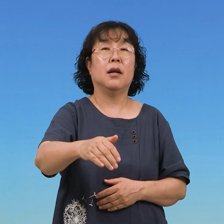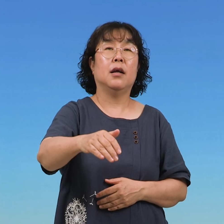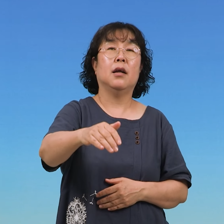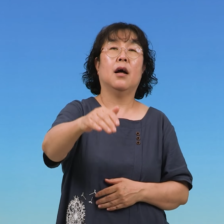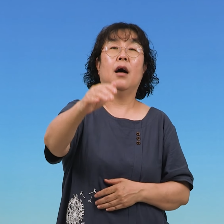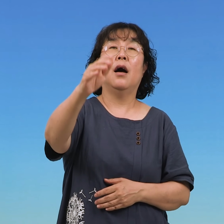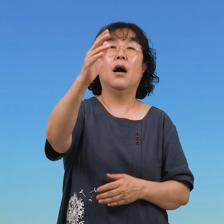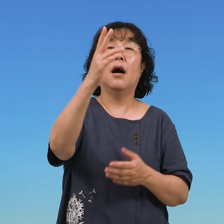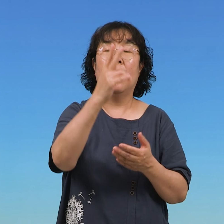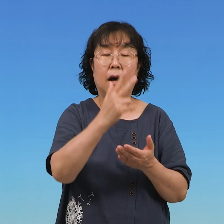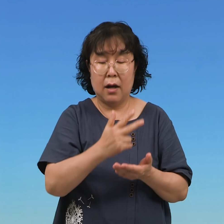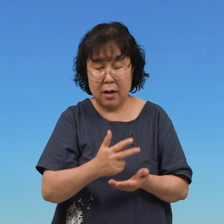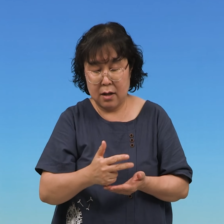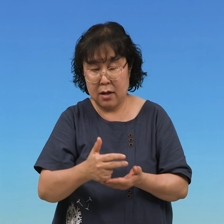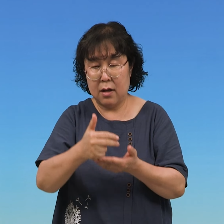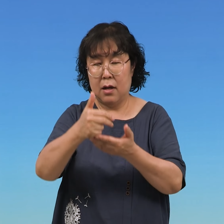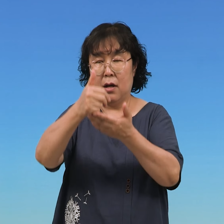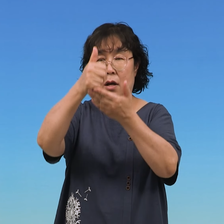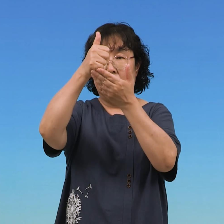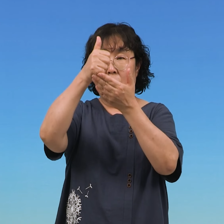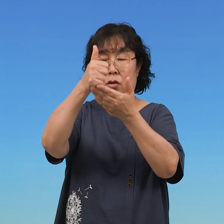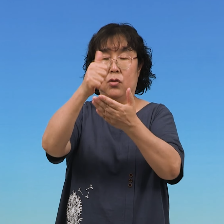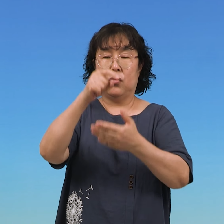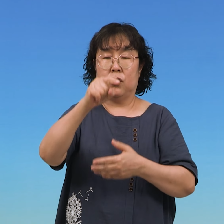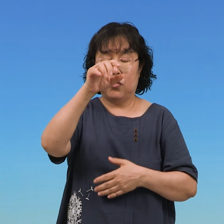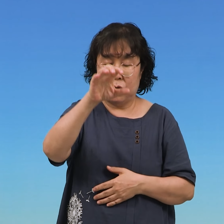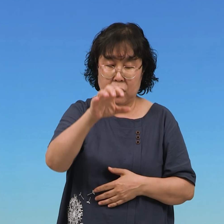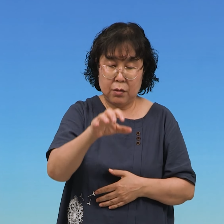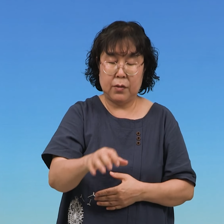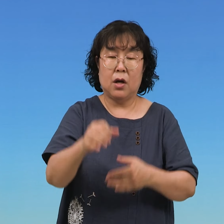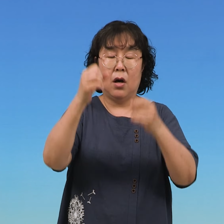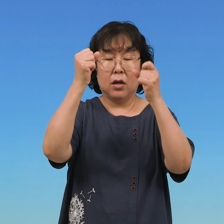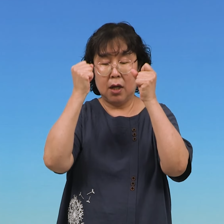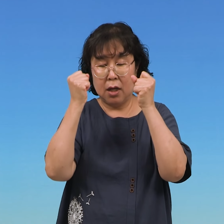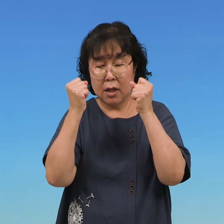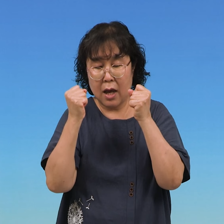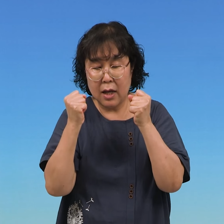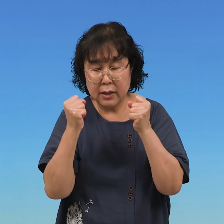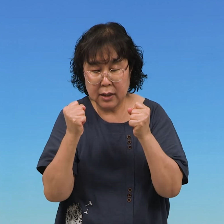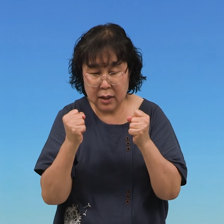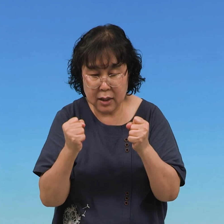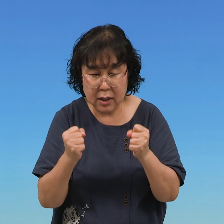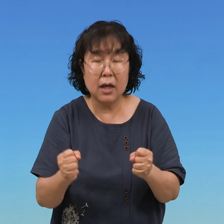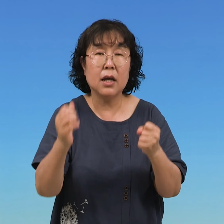우리 생길 가운데 주님 여기 계시기에